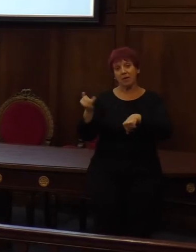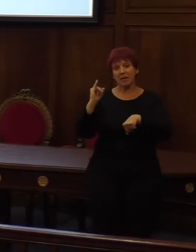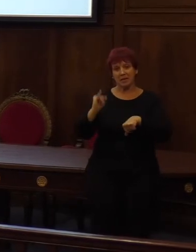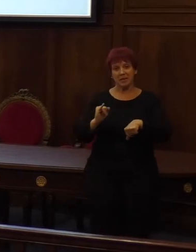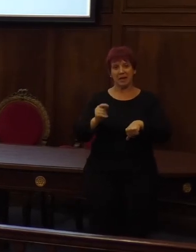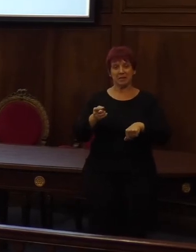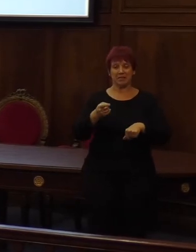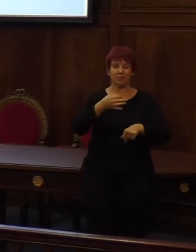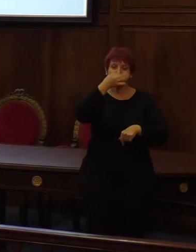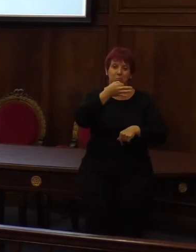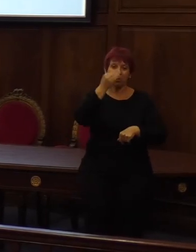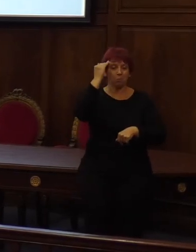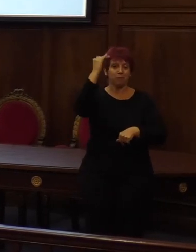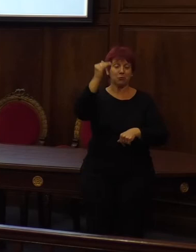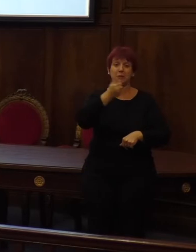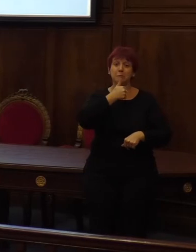asignatura de historia,